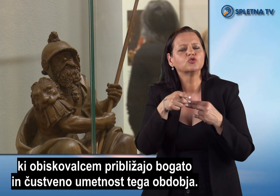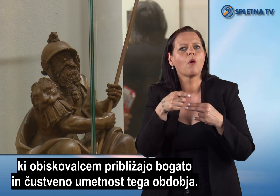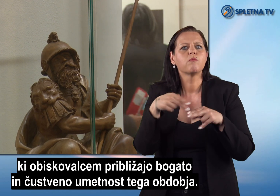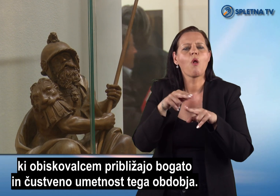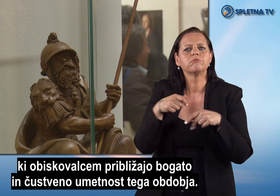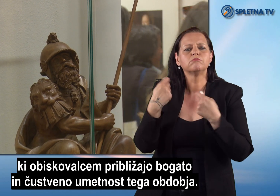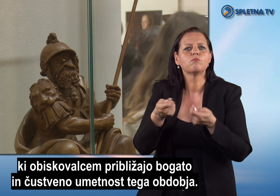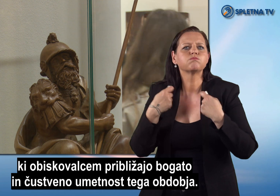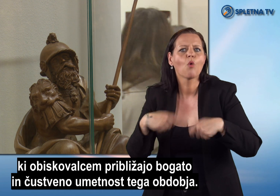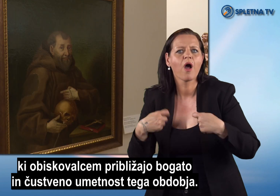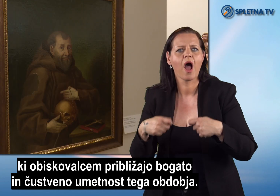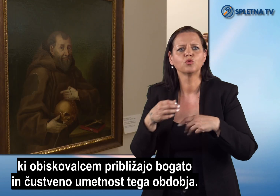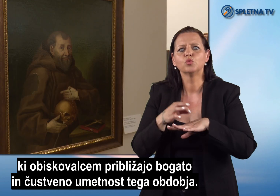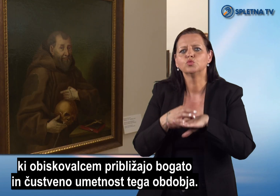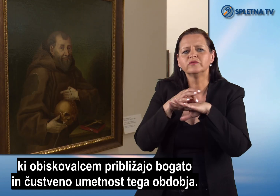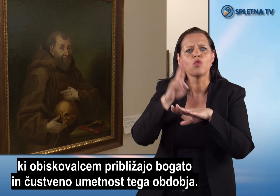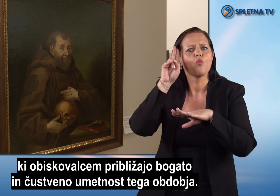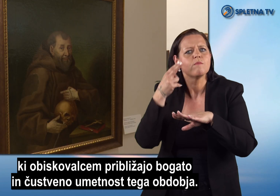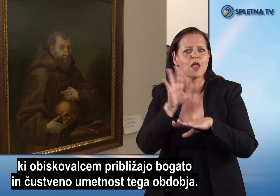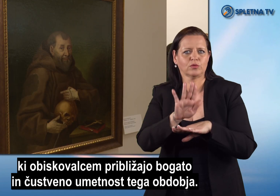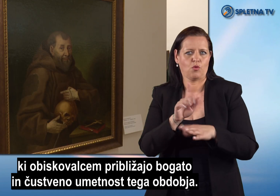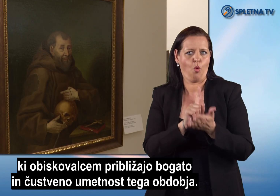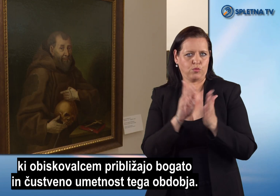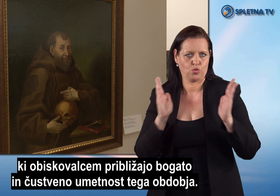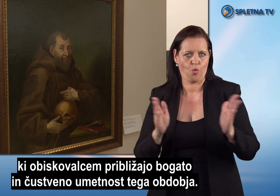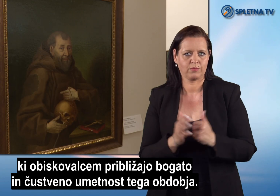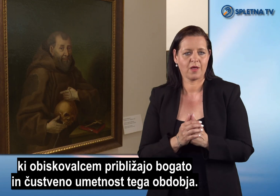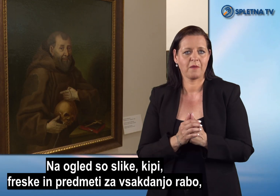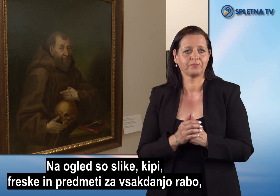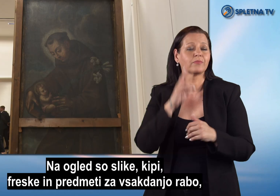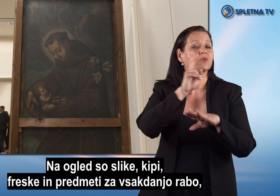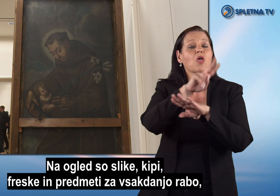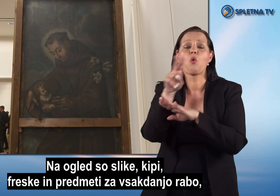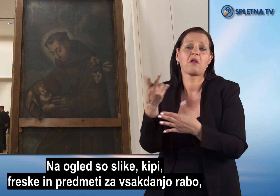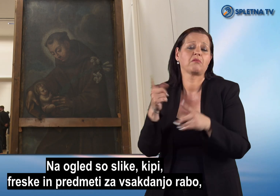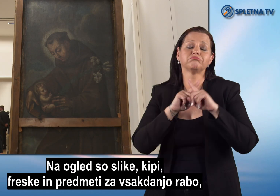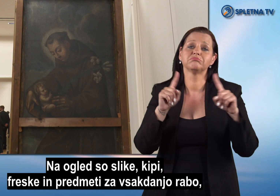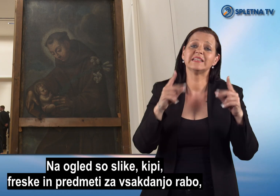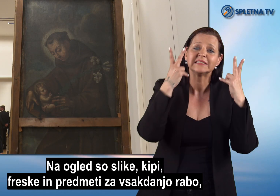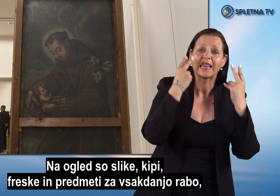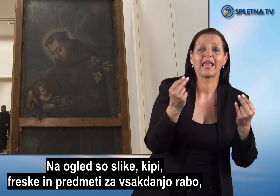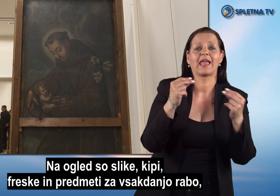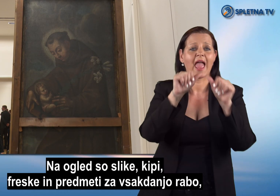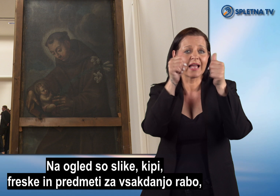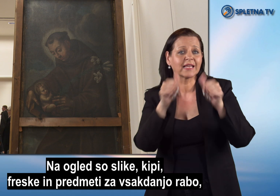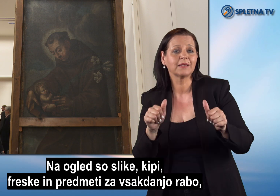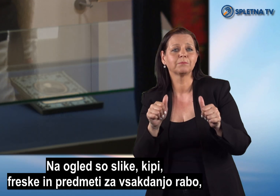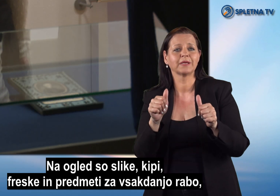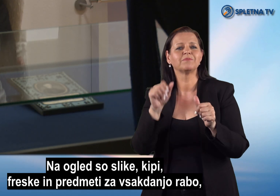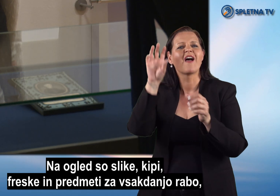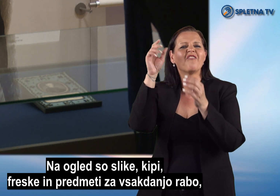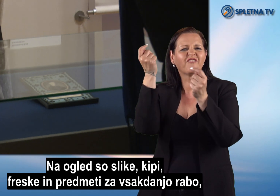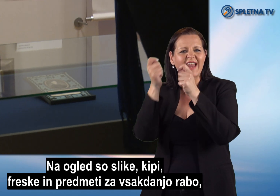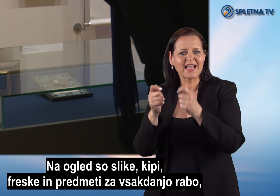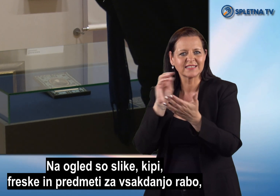približajo bogato in čustveno umetnost tega obdobja. Na ogled so slike, kipi, freske in